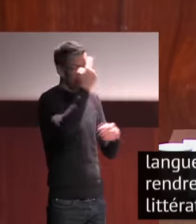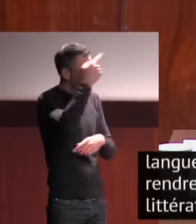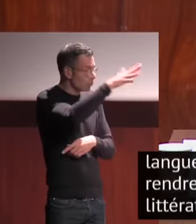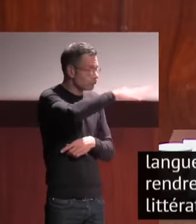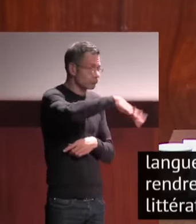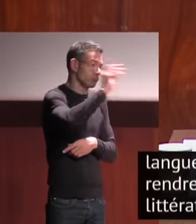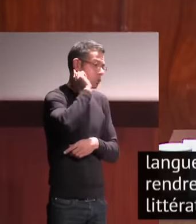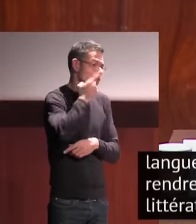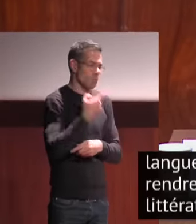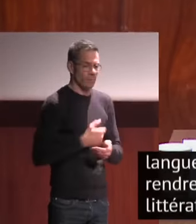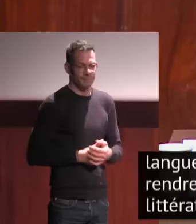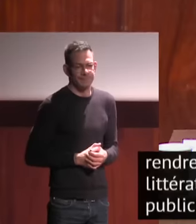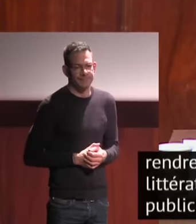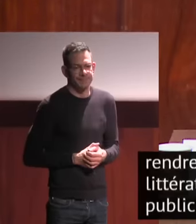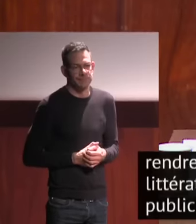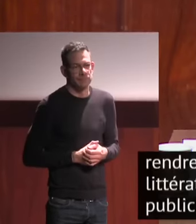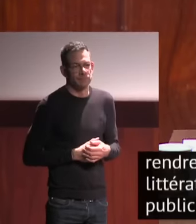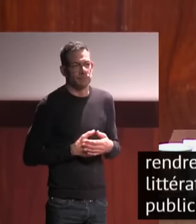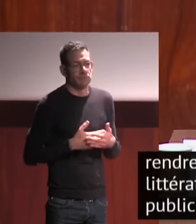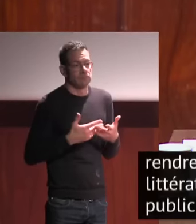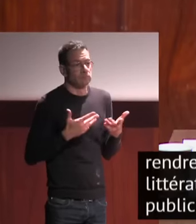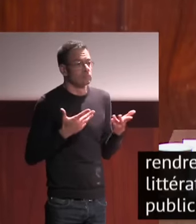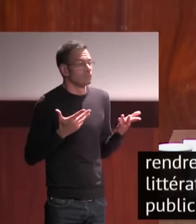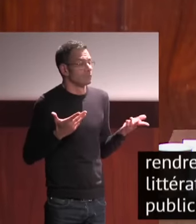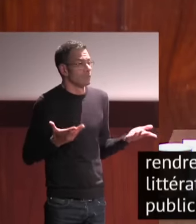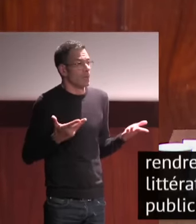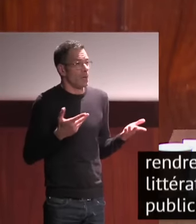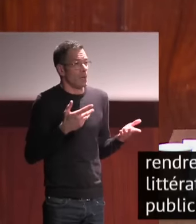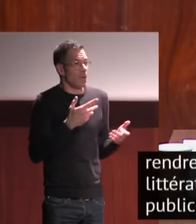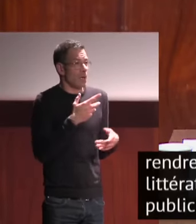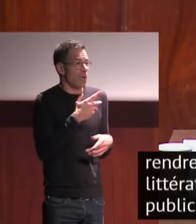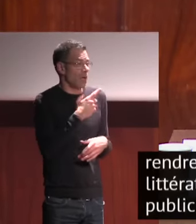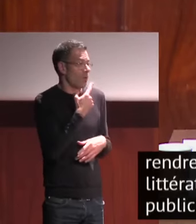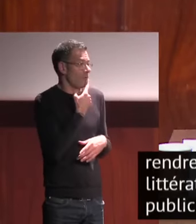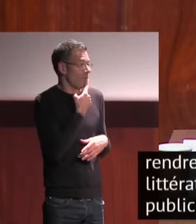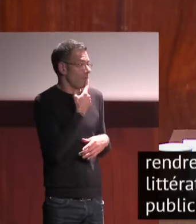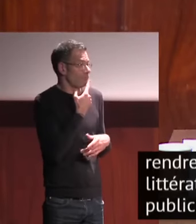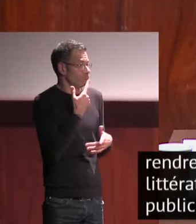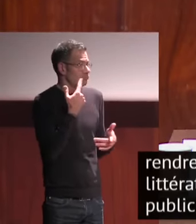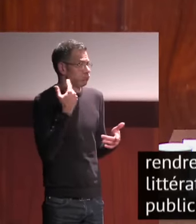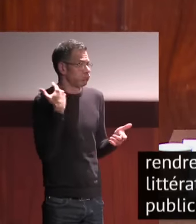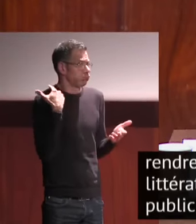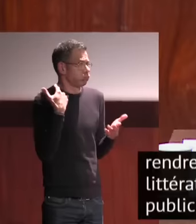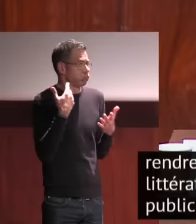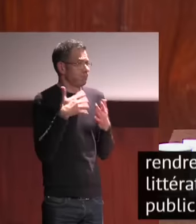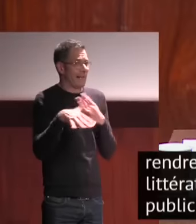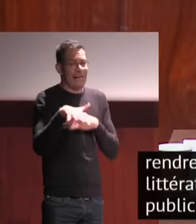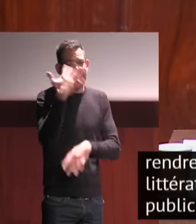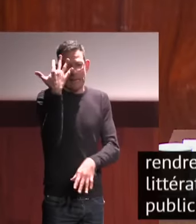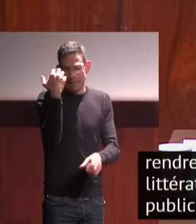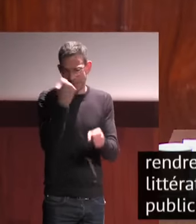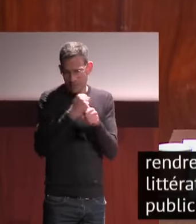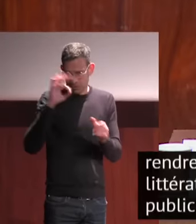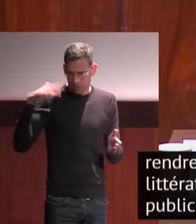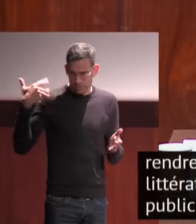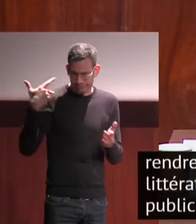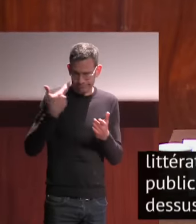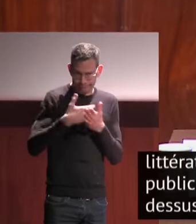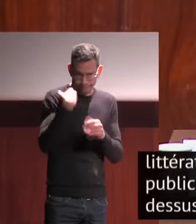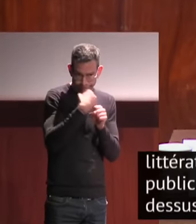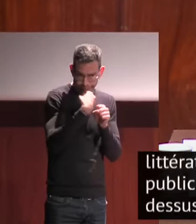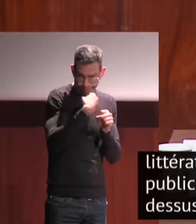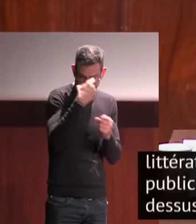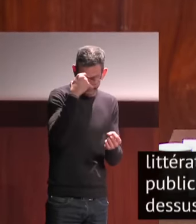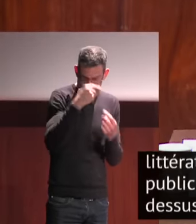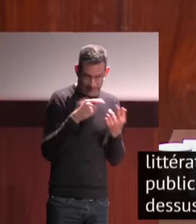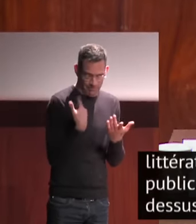sourcignant. Et donc, maintenant, ça fait 15 ans qu'on travaille là-dessus. Donc, il y a eu,